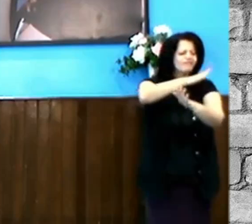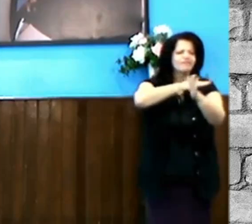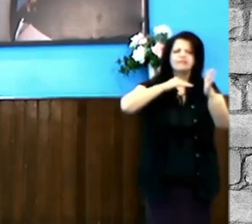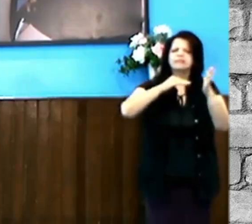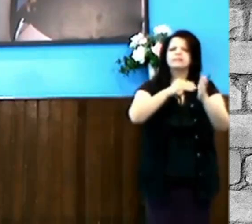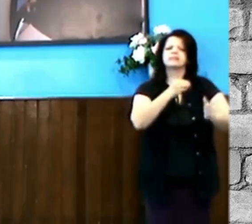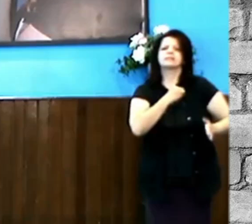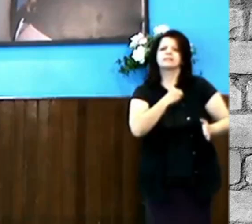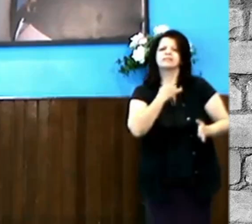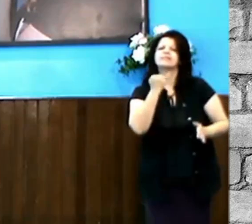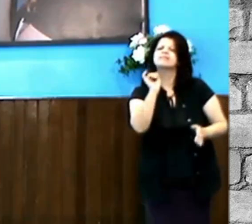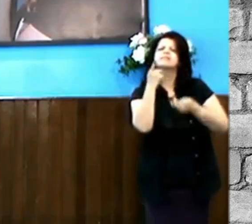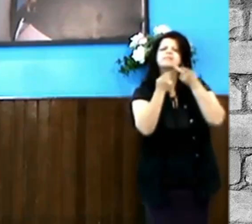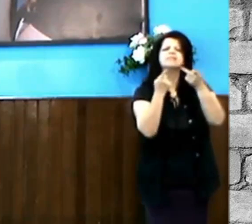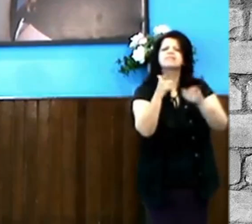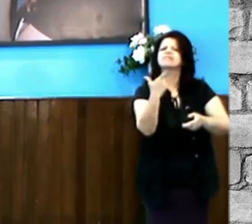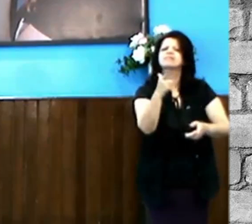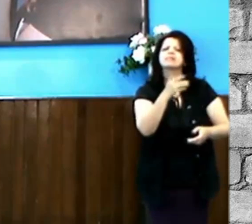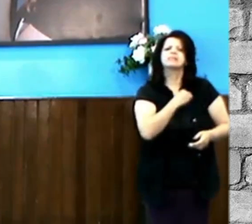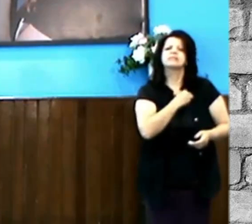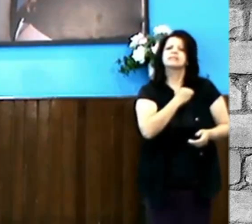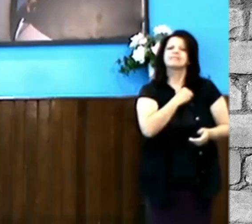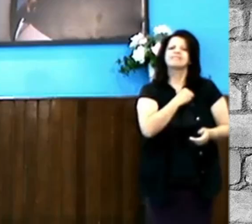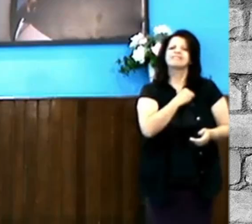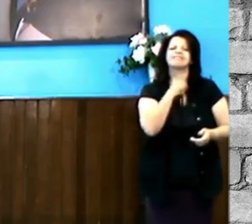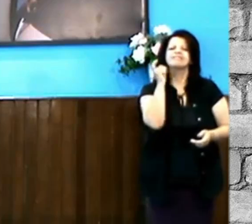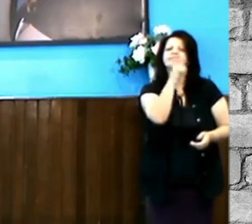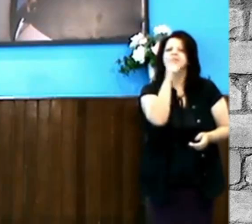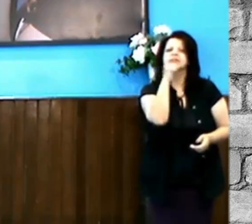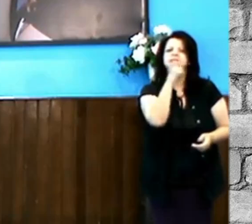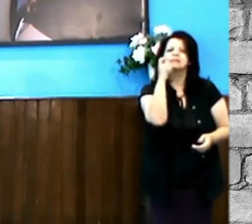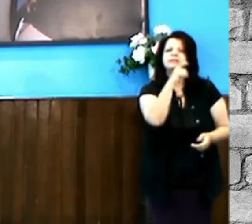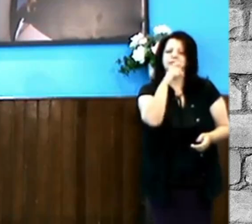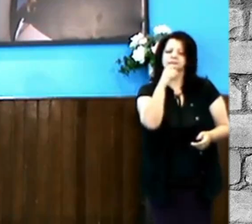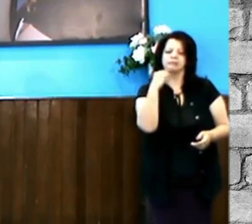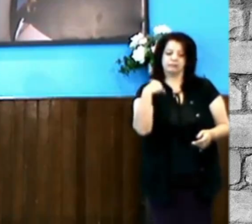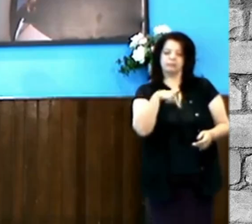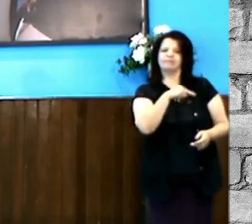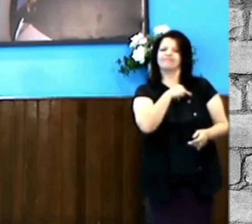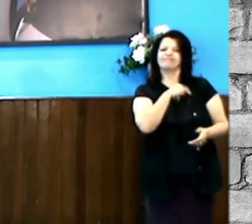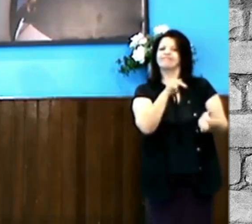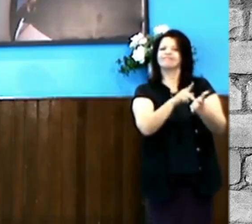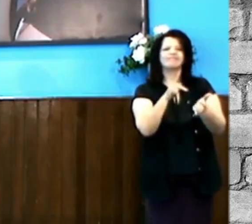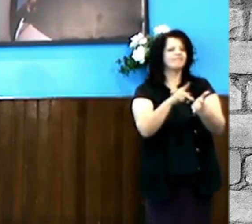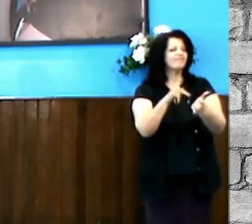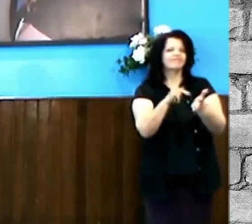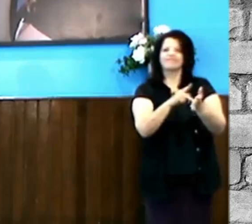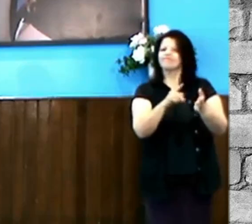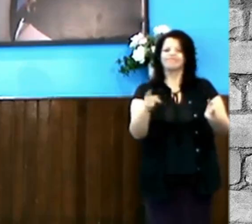Se dissermos que não temos pecado nenhum, a nós mesmos nos enganamos, e a verdade não está em